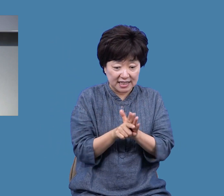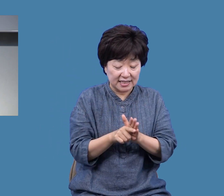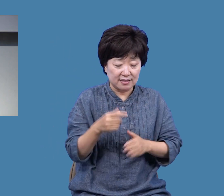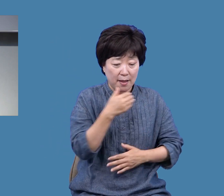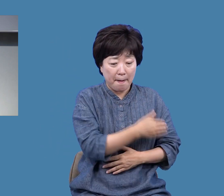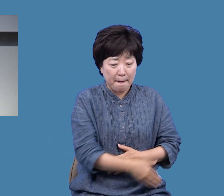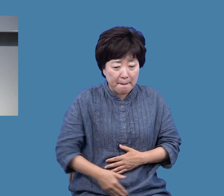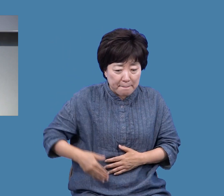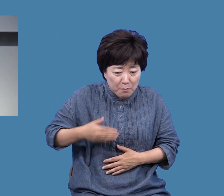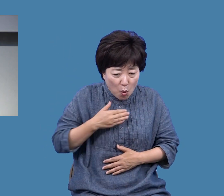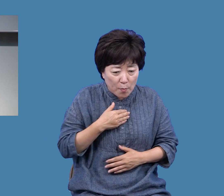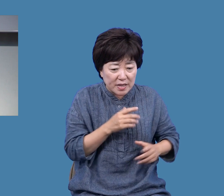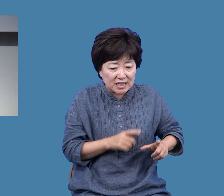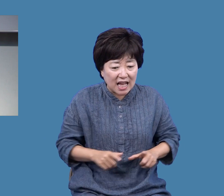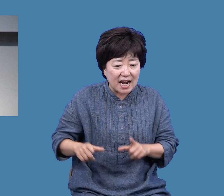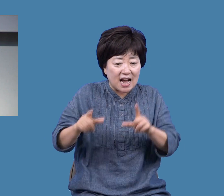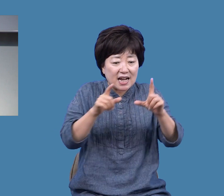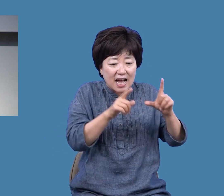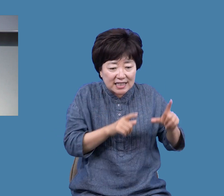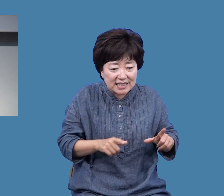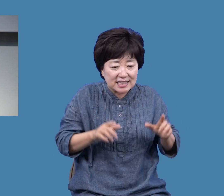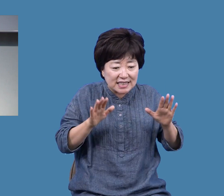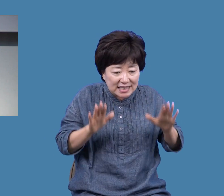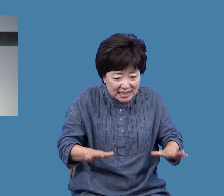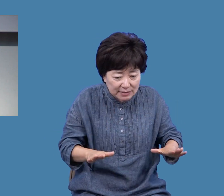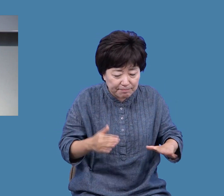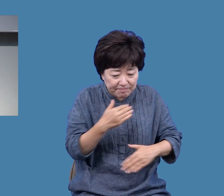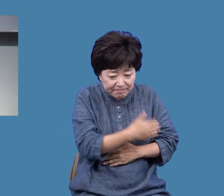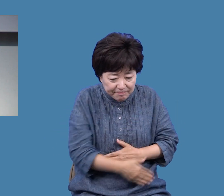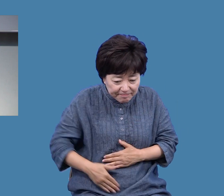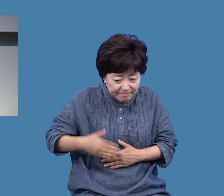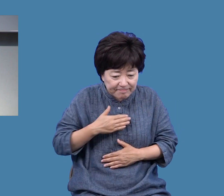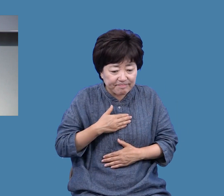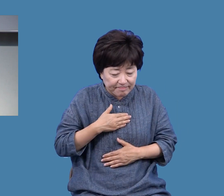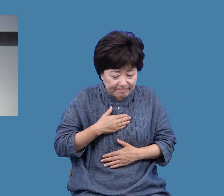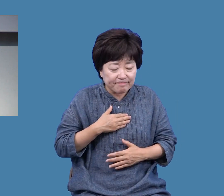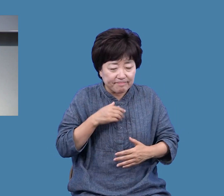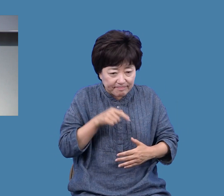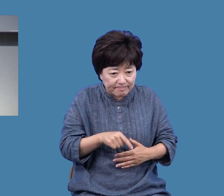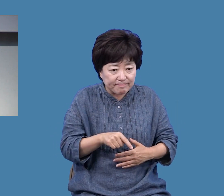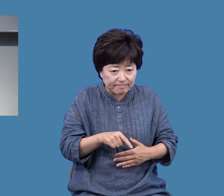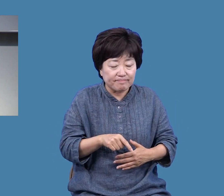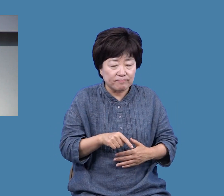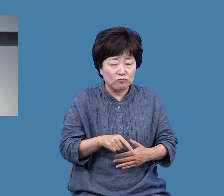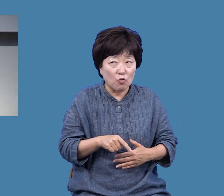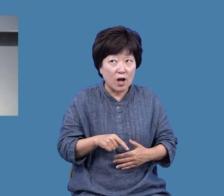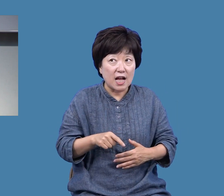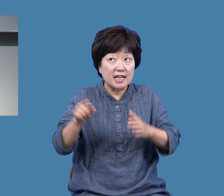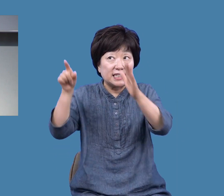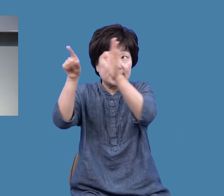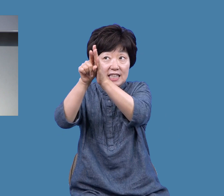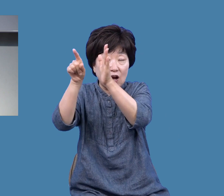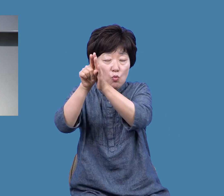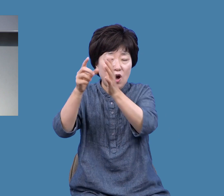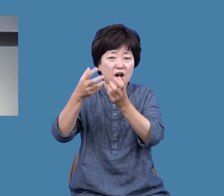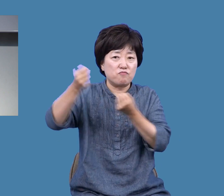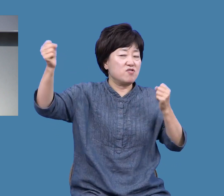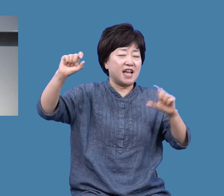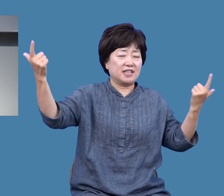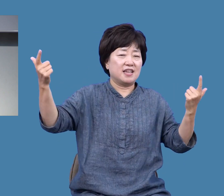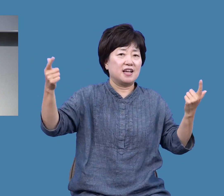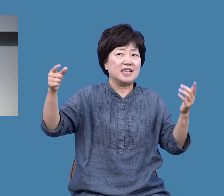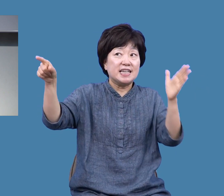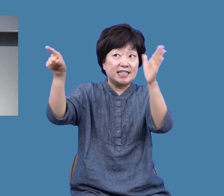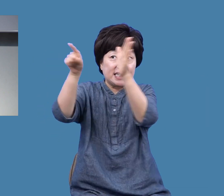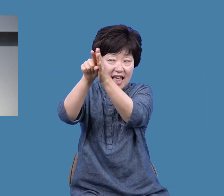살아가는 현실과 분리되어 있지 않아요. 그걸 분리시키는 순간 이게 영지주의야. 초대교회부터 있었던 이단이에요.